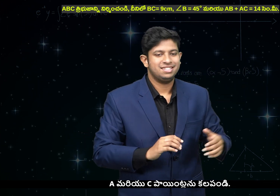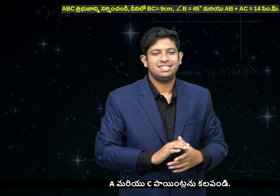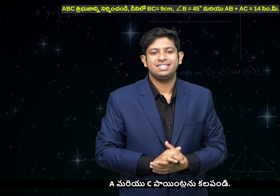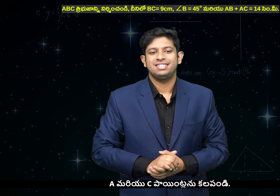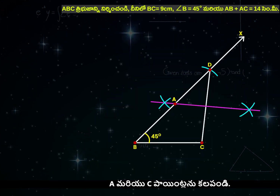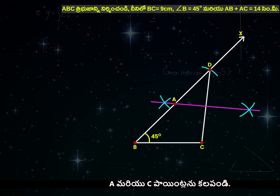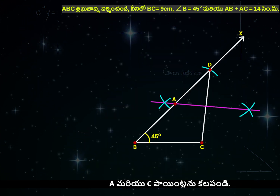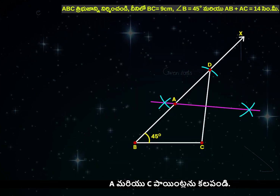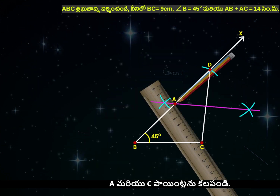పాయింట్లను కలపండి.